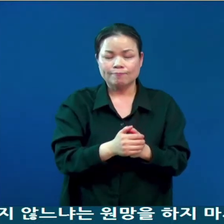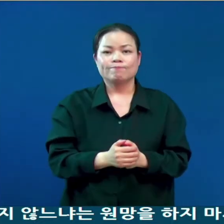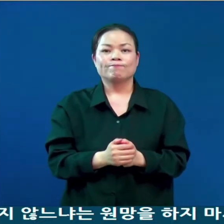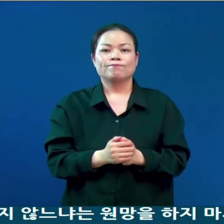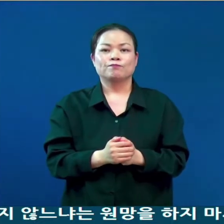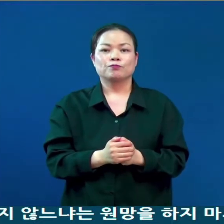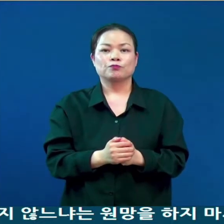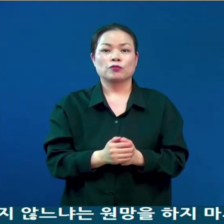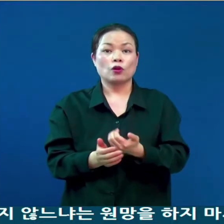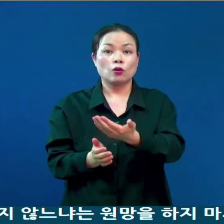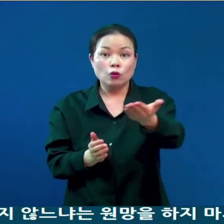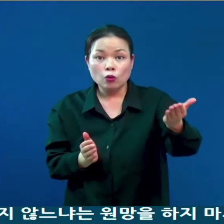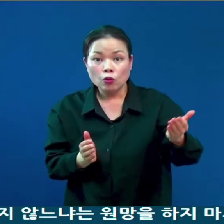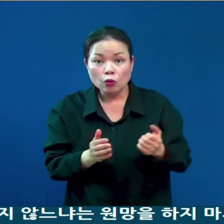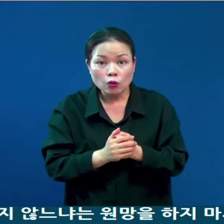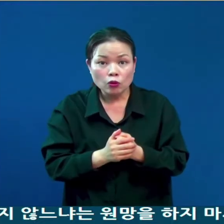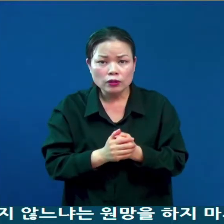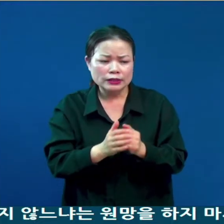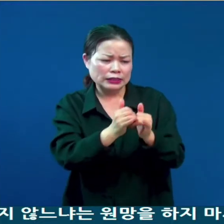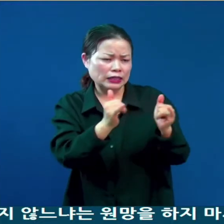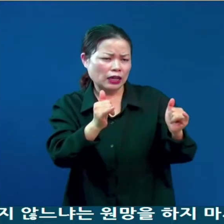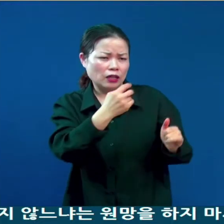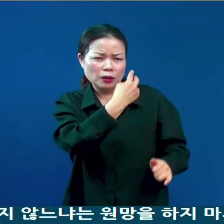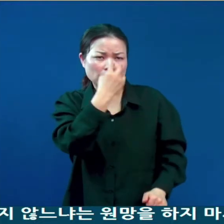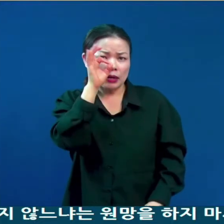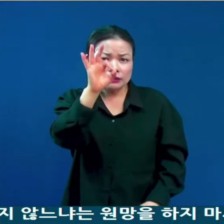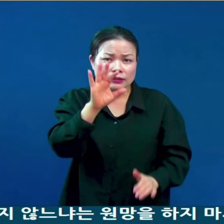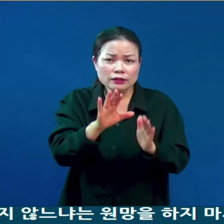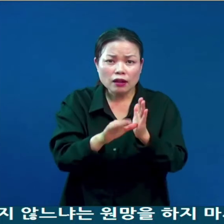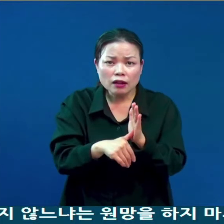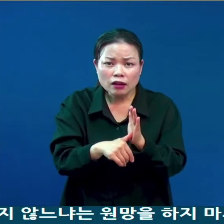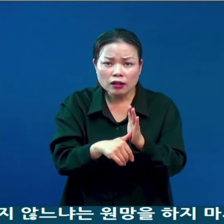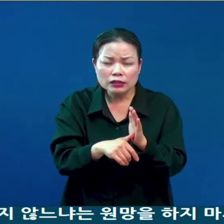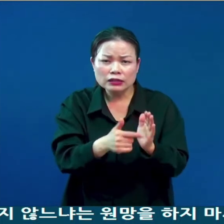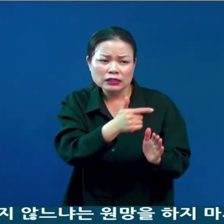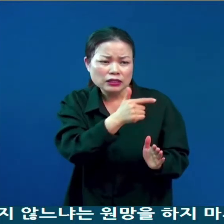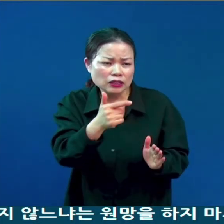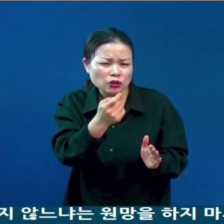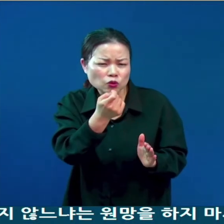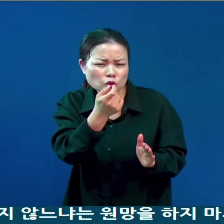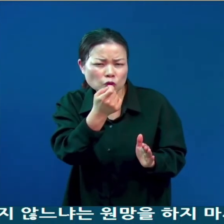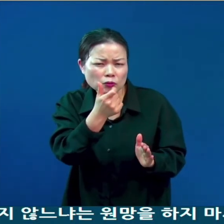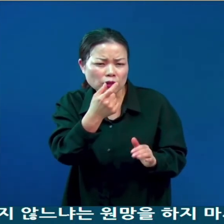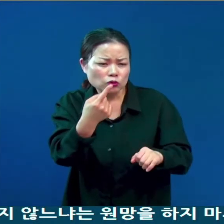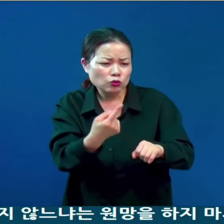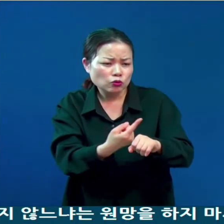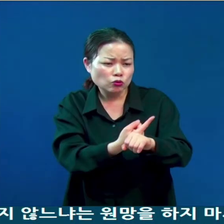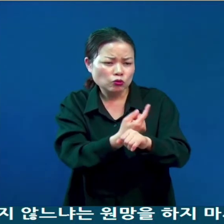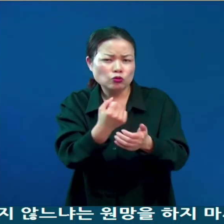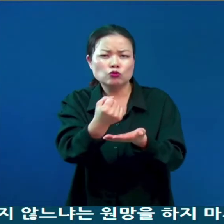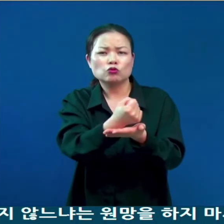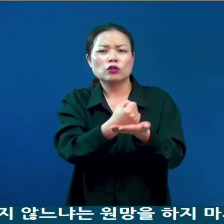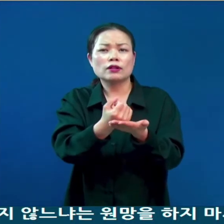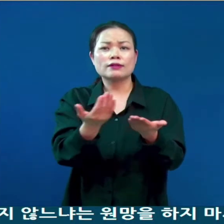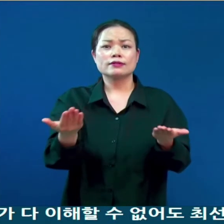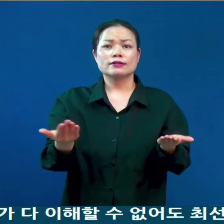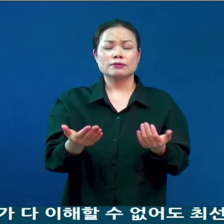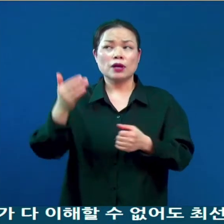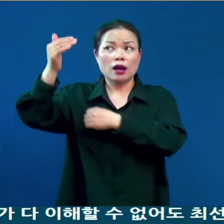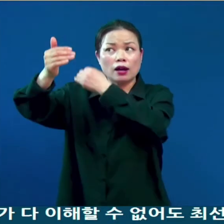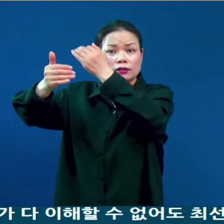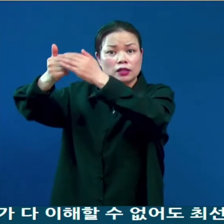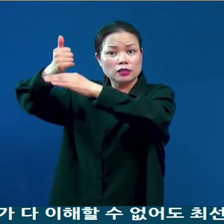되었죠. 여러분, 인간의 눈에 어쩌면 지극히 사소하고 우연한 일처럼 보이는 사건도